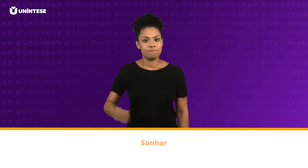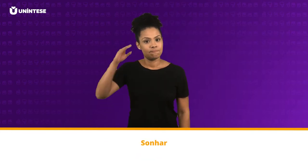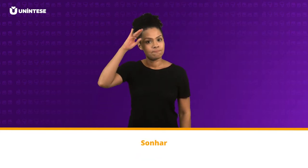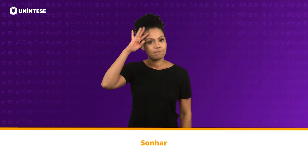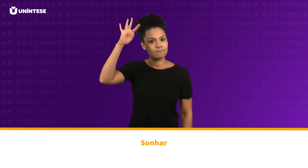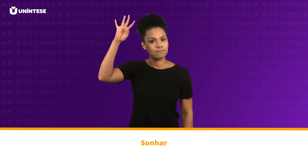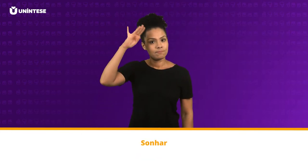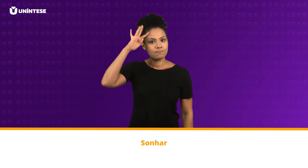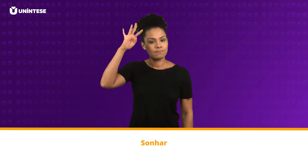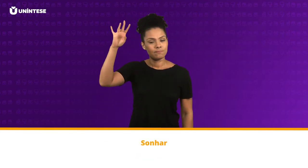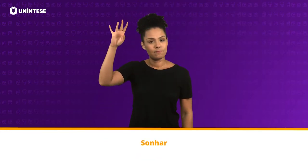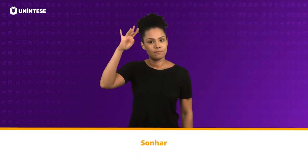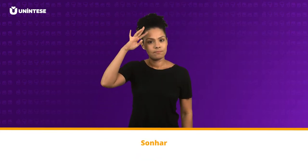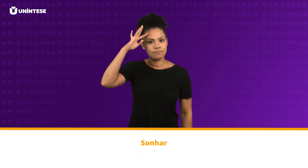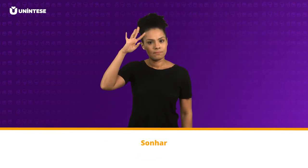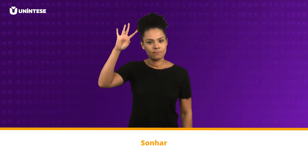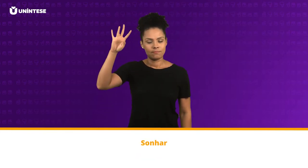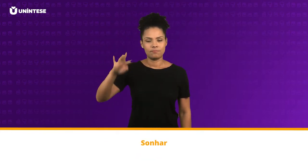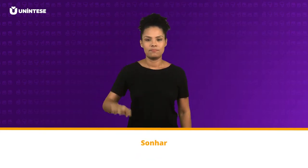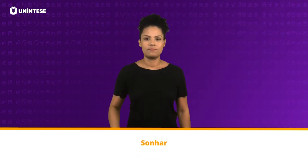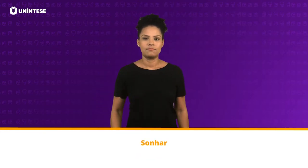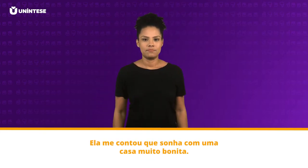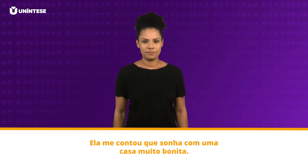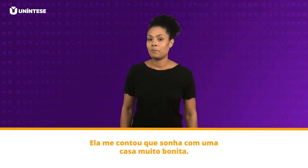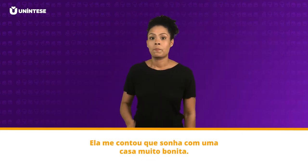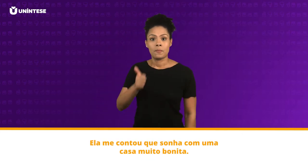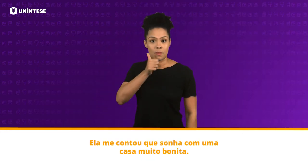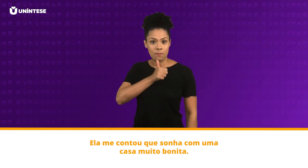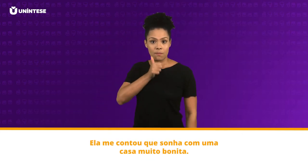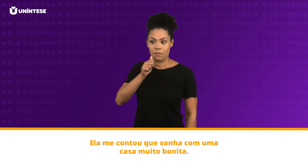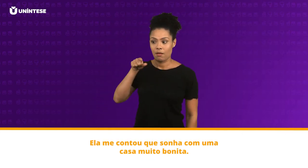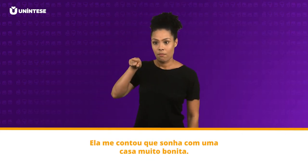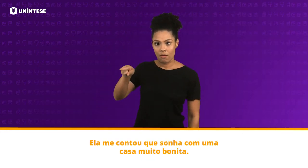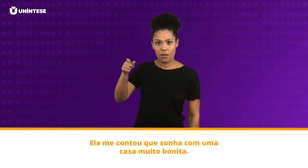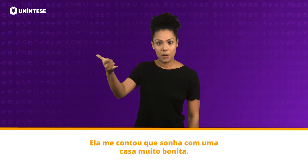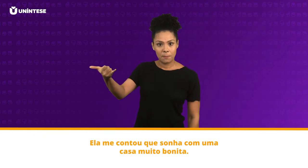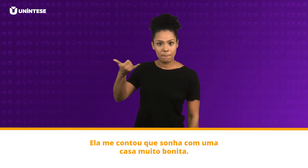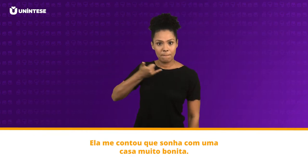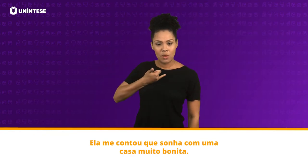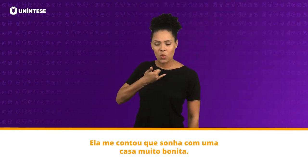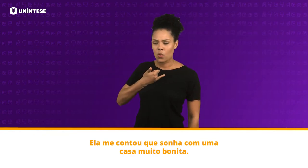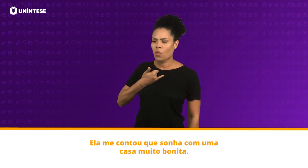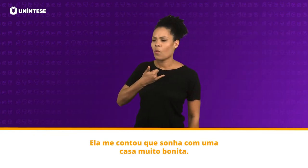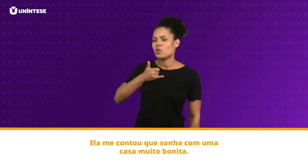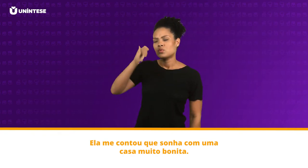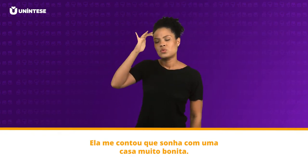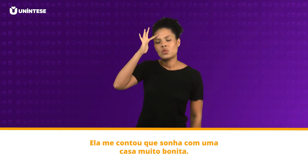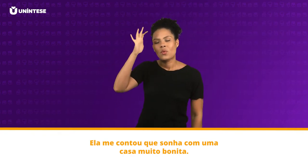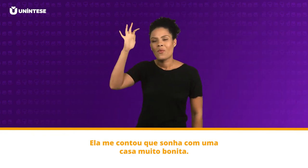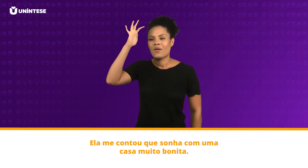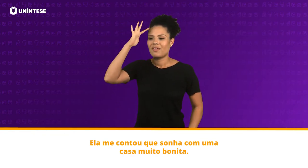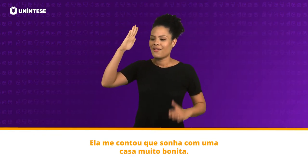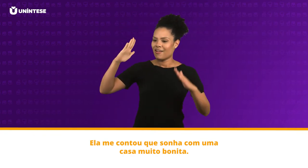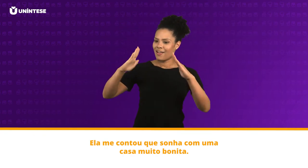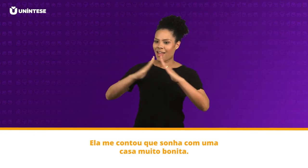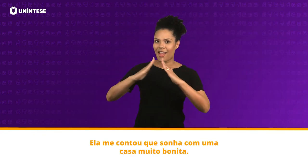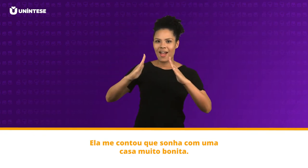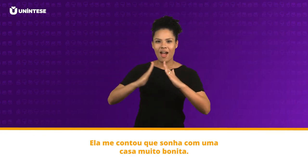Sonhar Ela me contou que sonham com uma casa muito bonita.